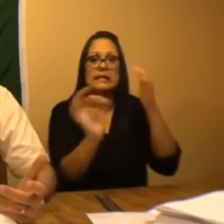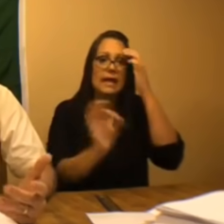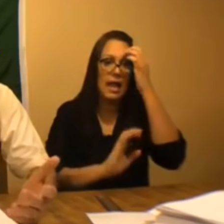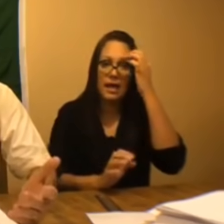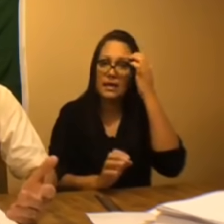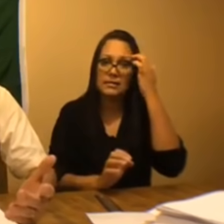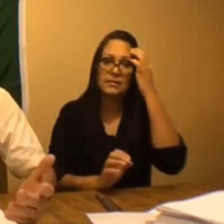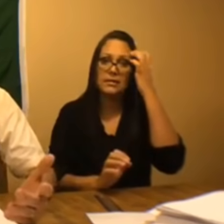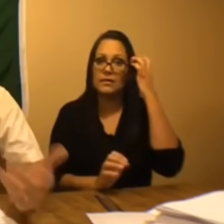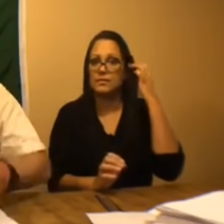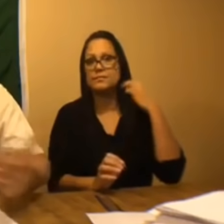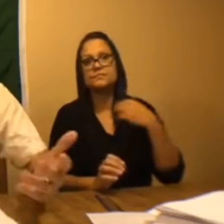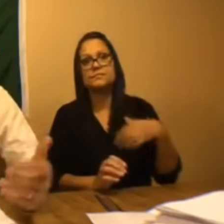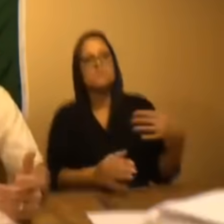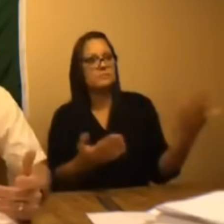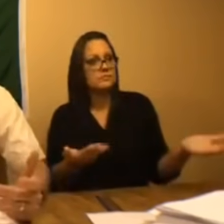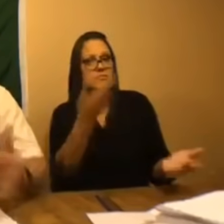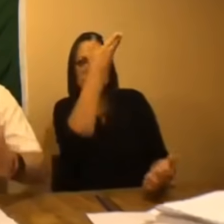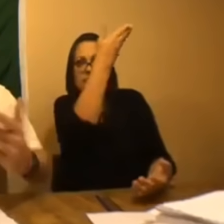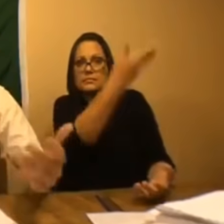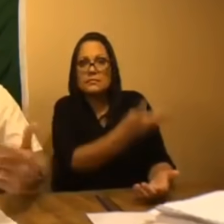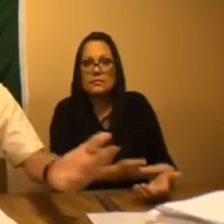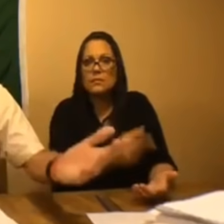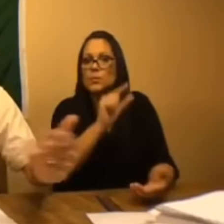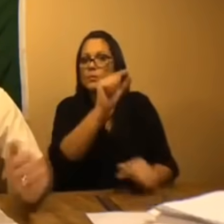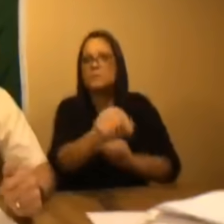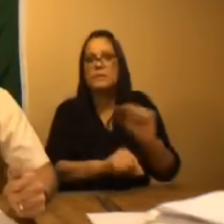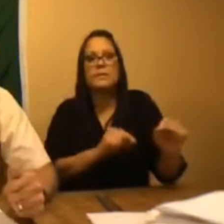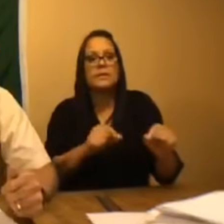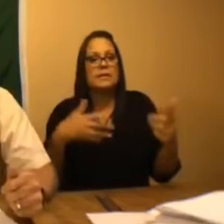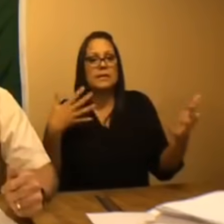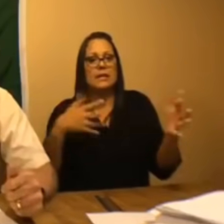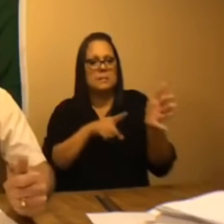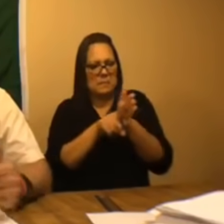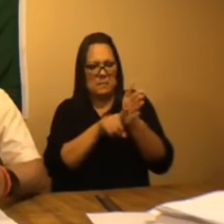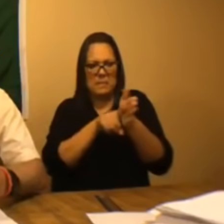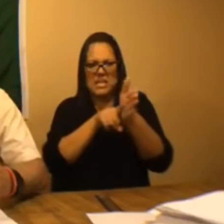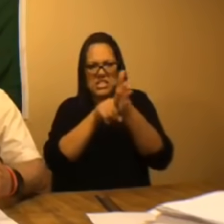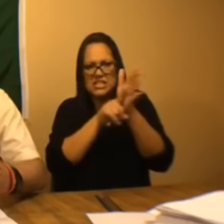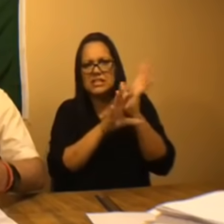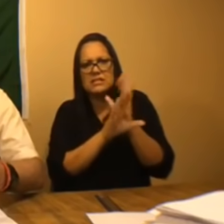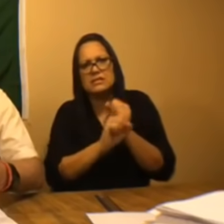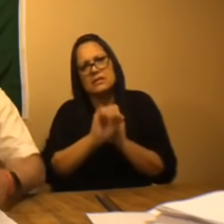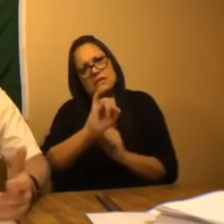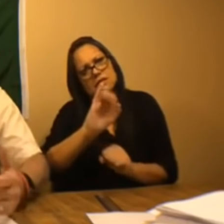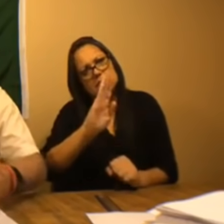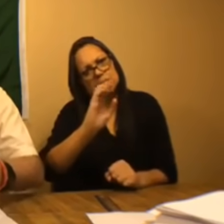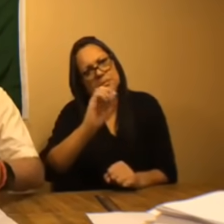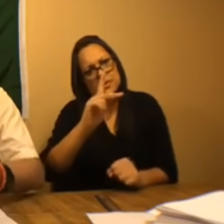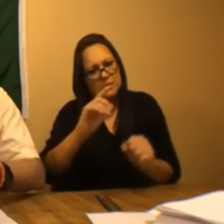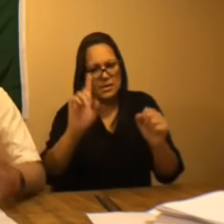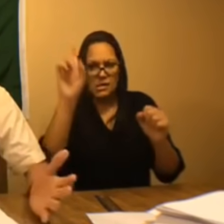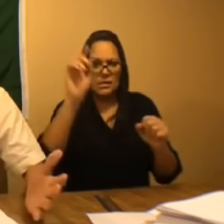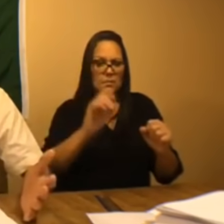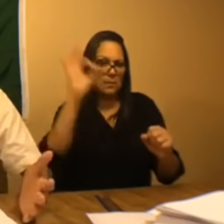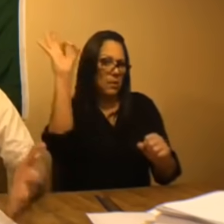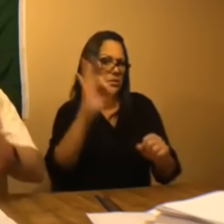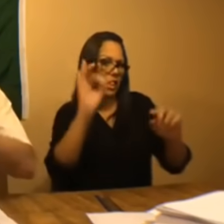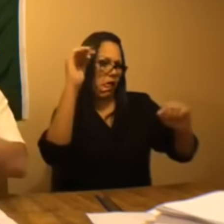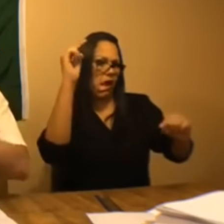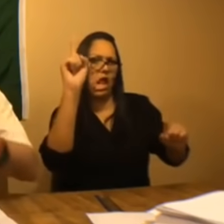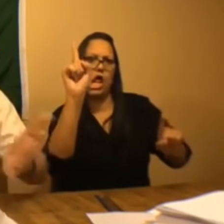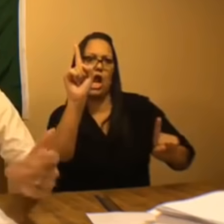tá certo? Nada. E eles estão aí se aproximando da pesquisa no tocante a nós, não é